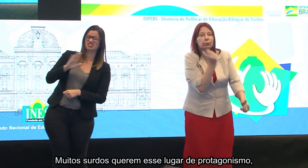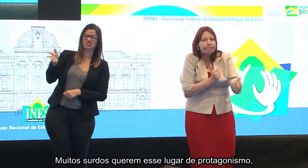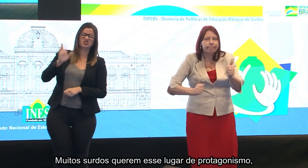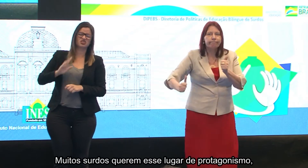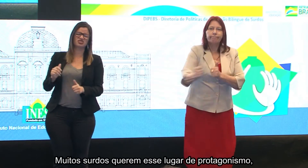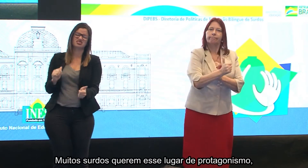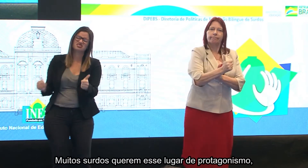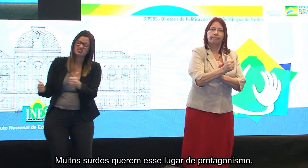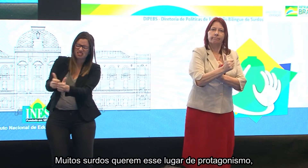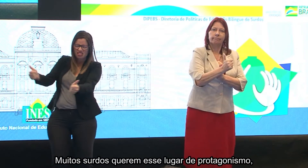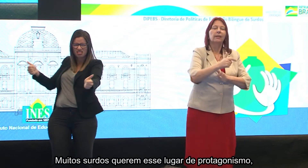Muitos surdos